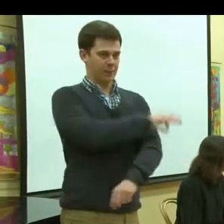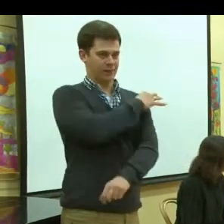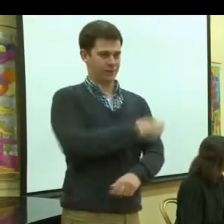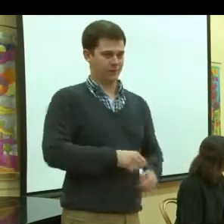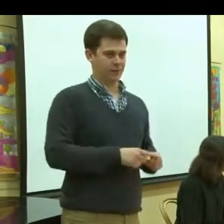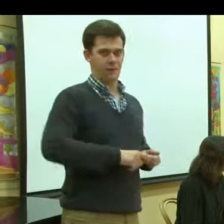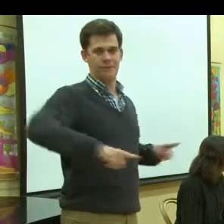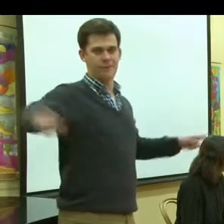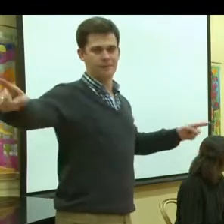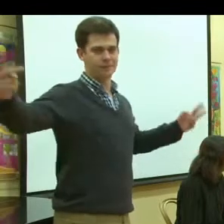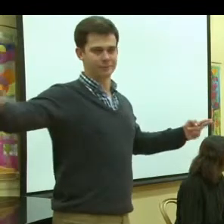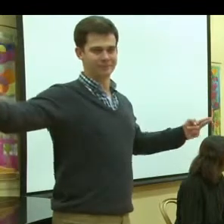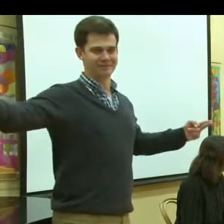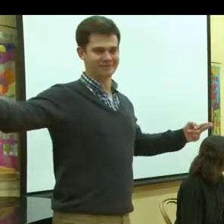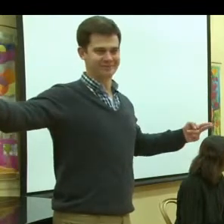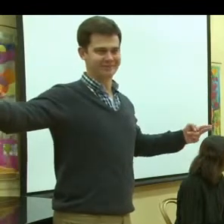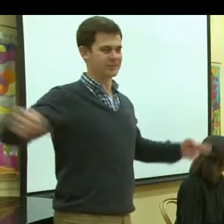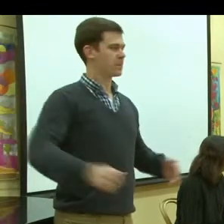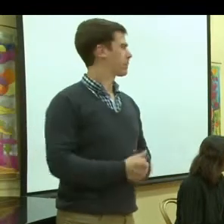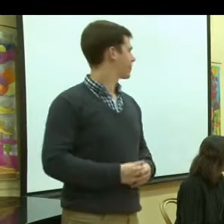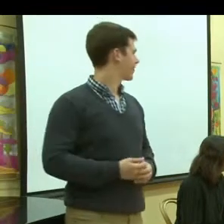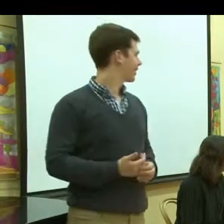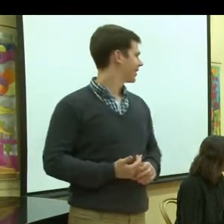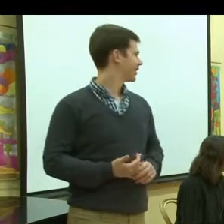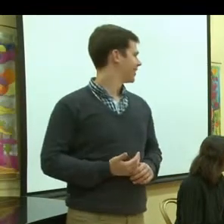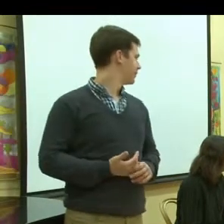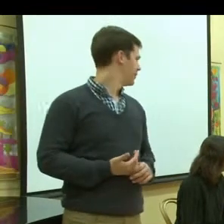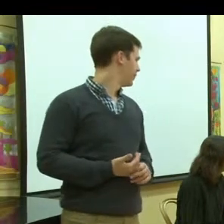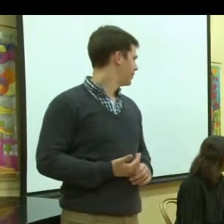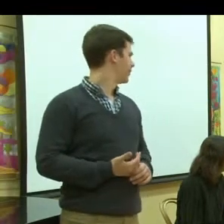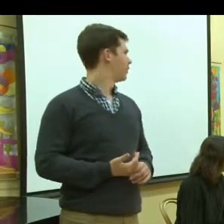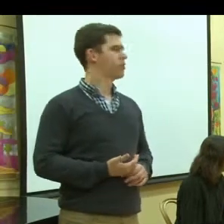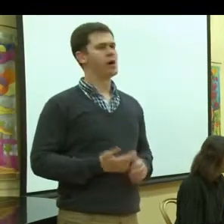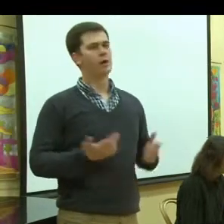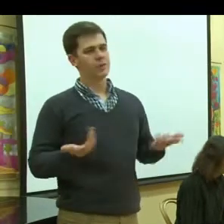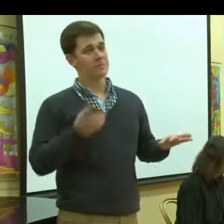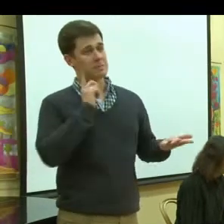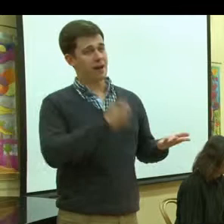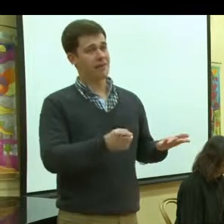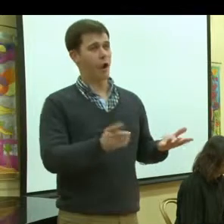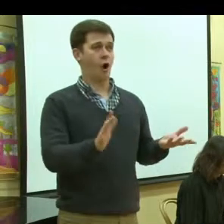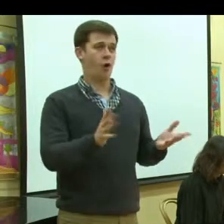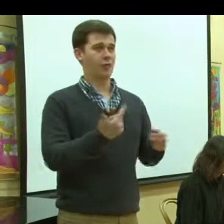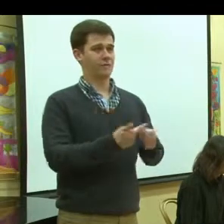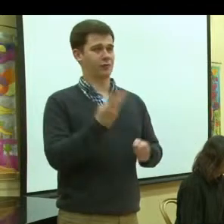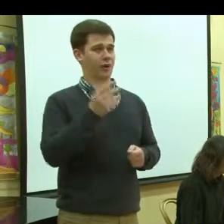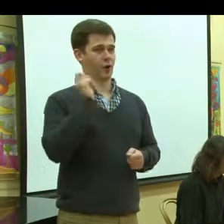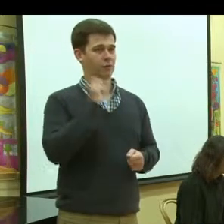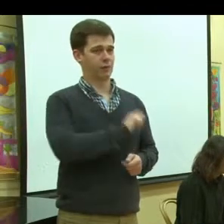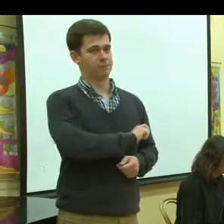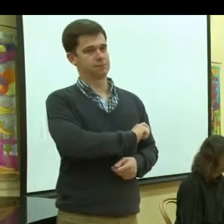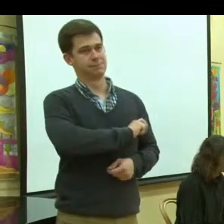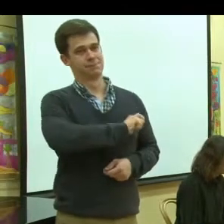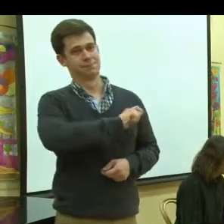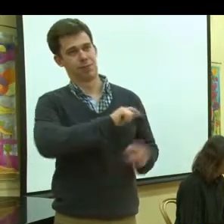que bueno, hay que no, nie importa, pero bueno, casi 24 horas tenemos entre quizás. No, czyli tak naprawdę około 24 godzin trzeba poświęcić